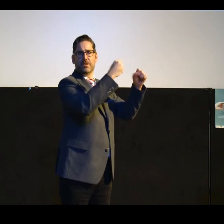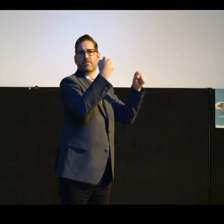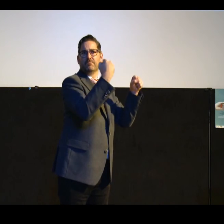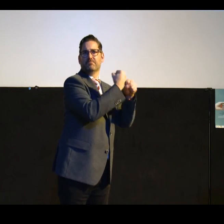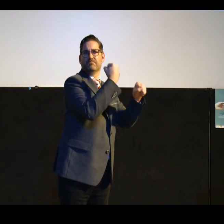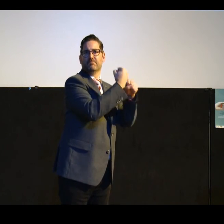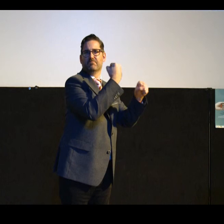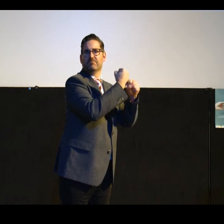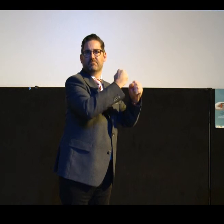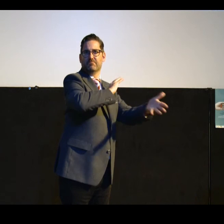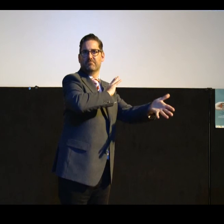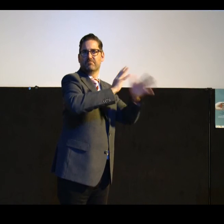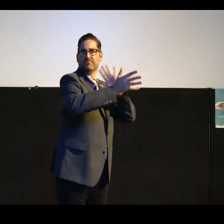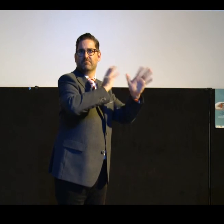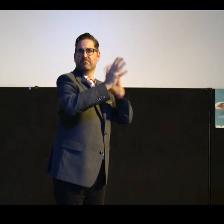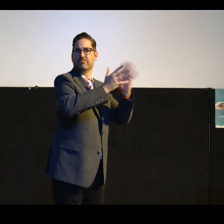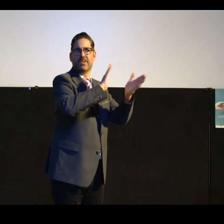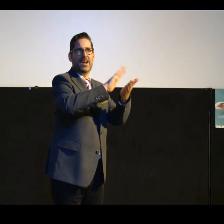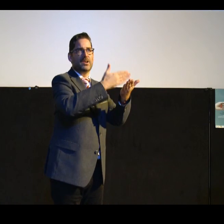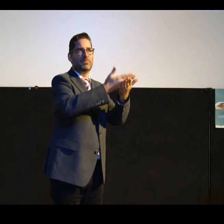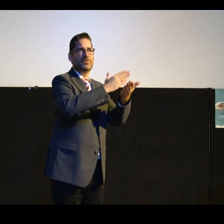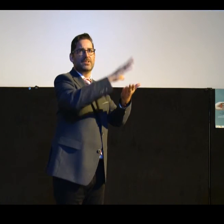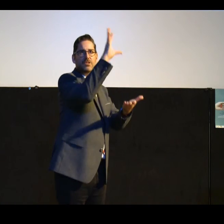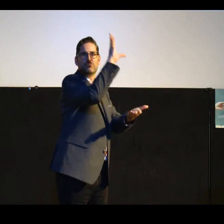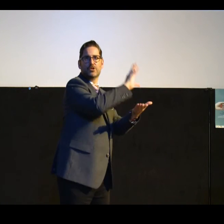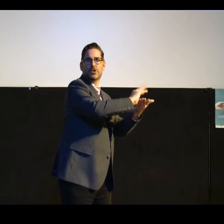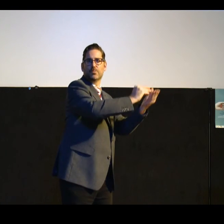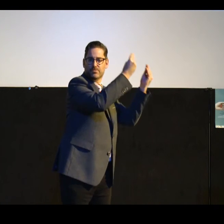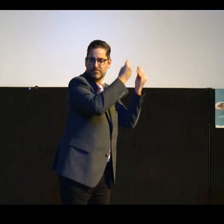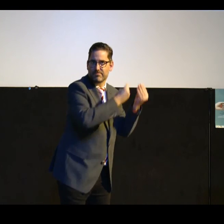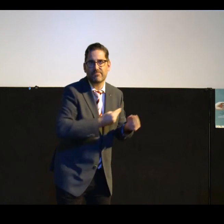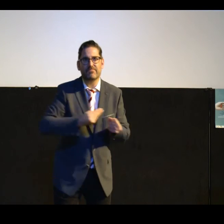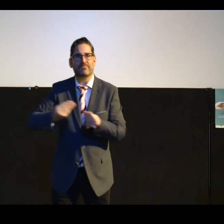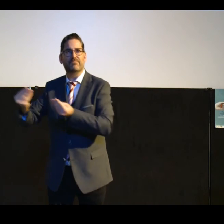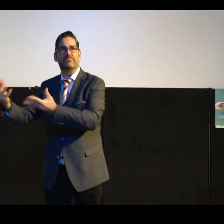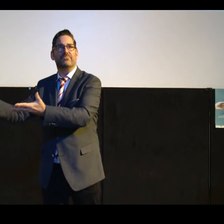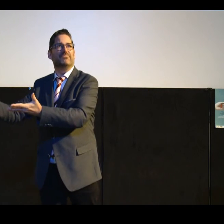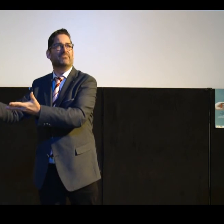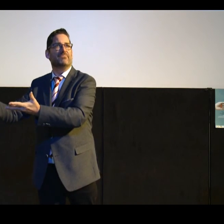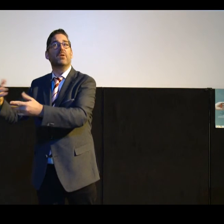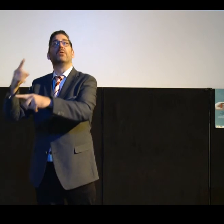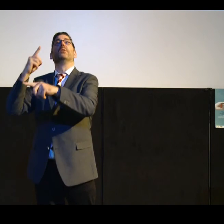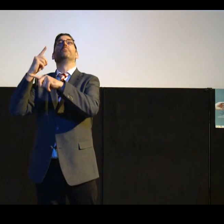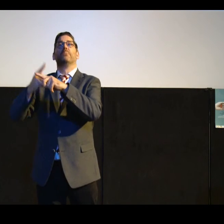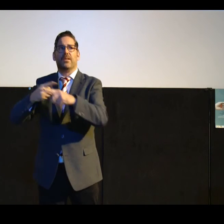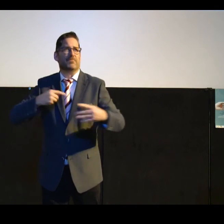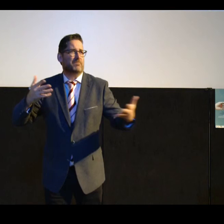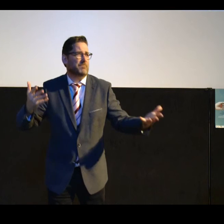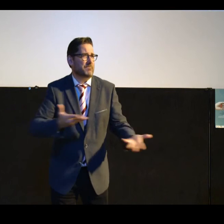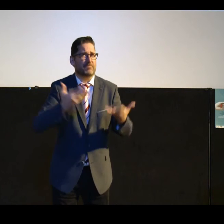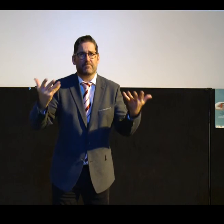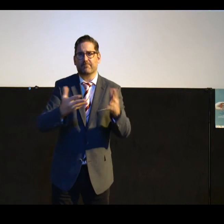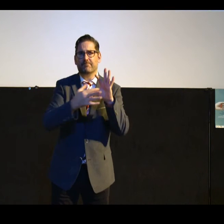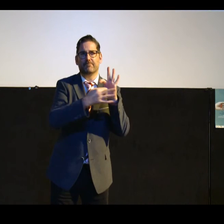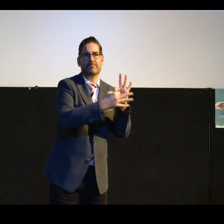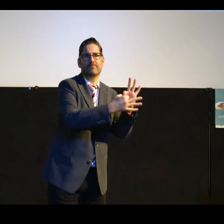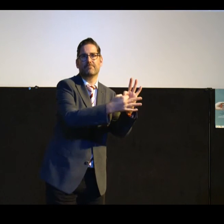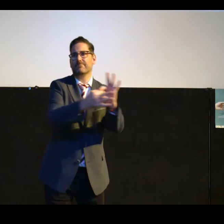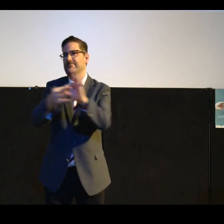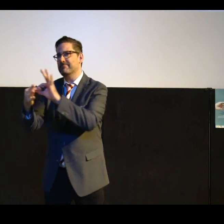Estados miembros, hemos visto el trabajo que se hace en el Parlamento Europeo, tanto en relación con la lengua de signos como con la